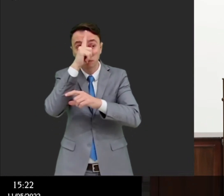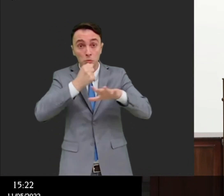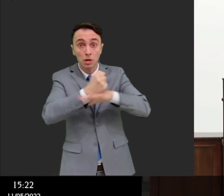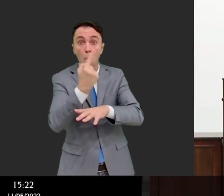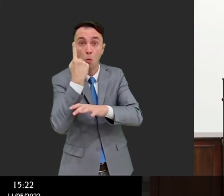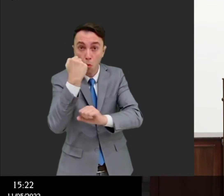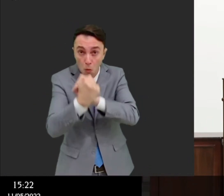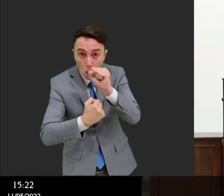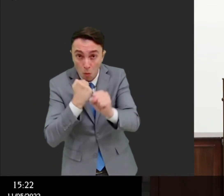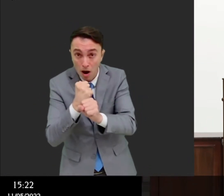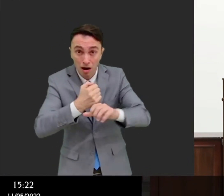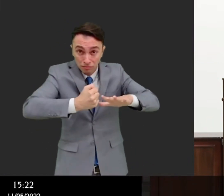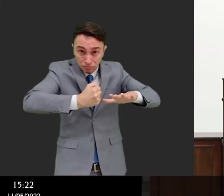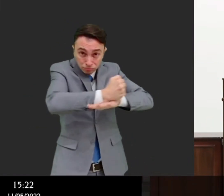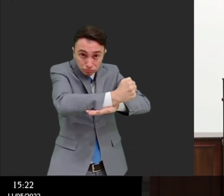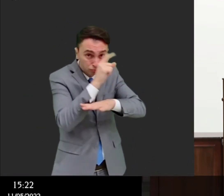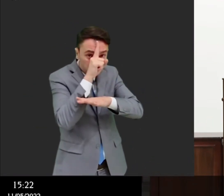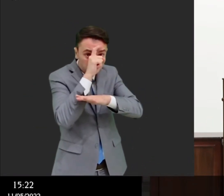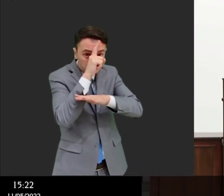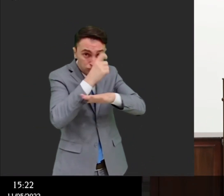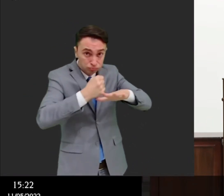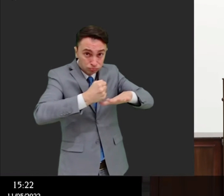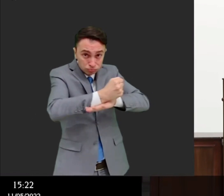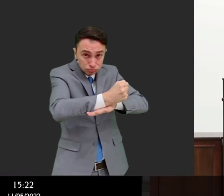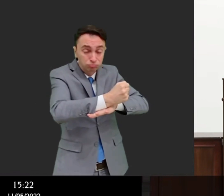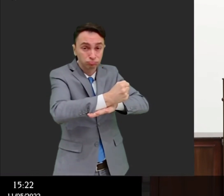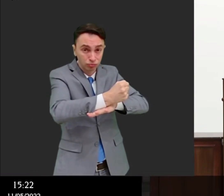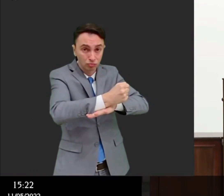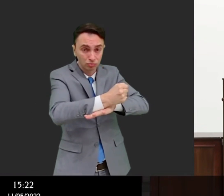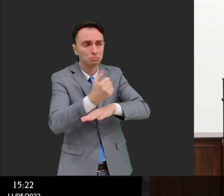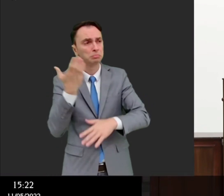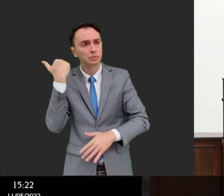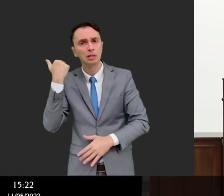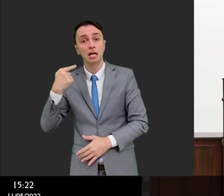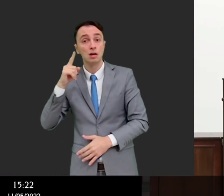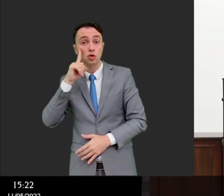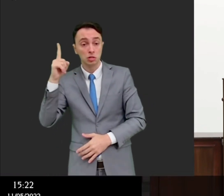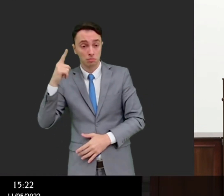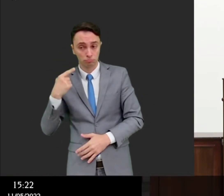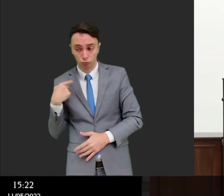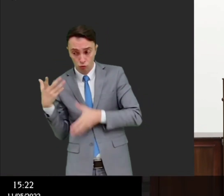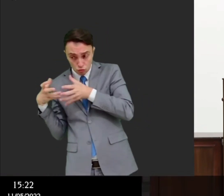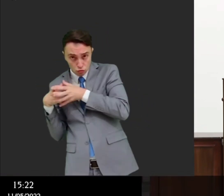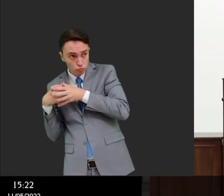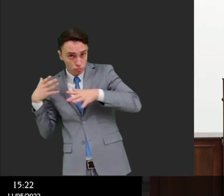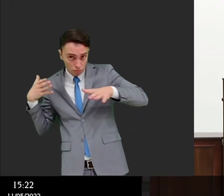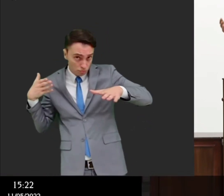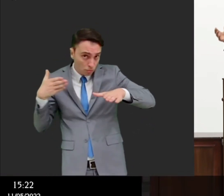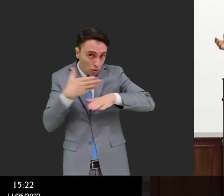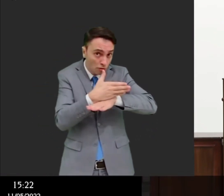Um ano ele ficou internado. E nesse dia que nós estávamos lá, ele recebeu alta. A igreja estava